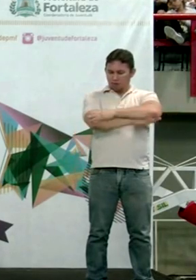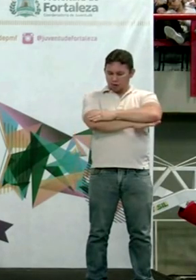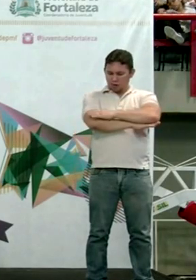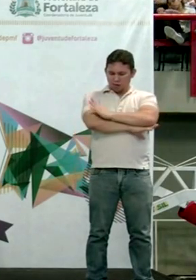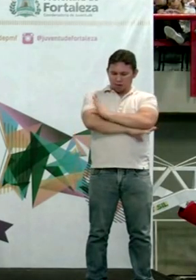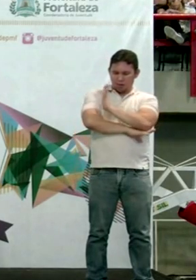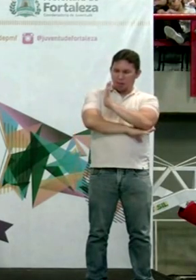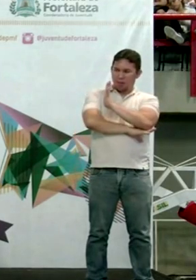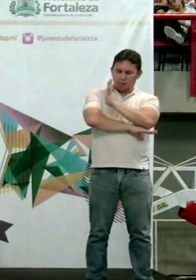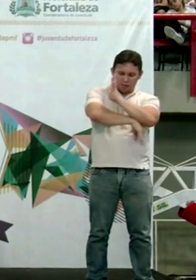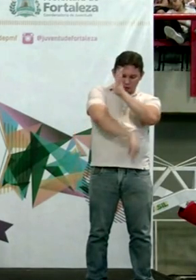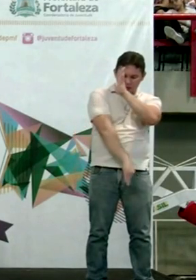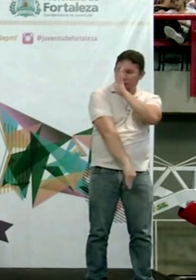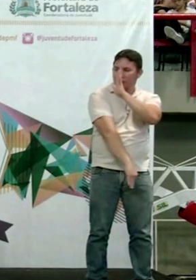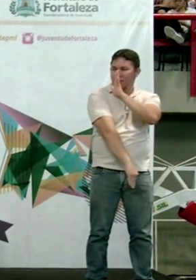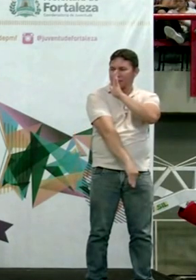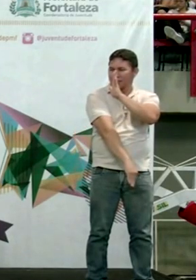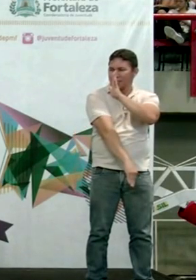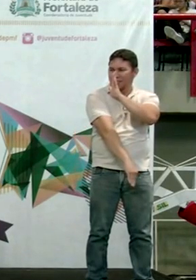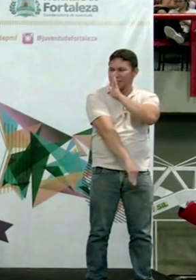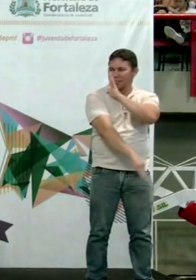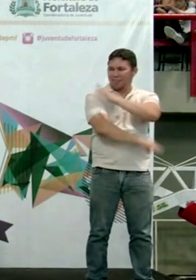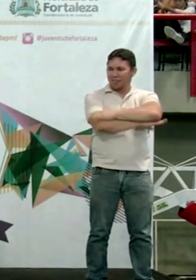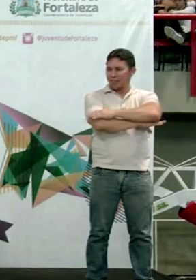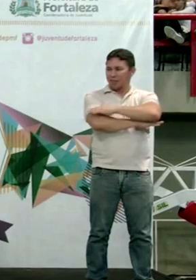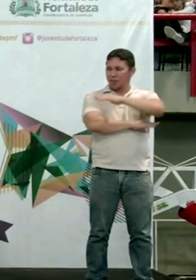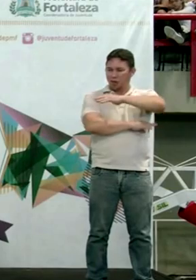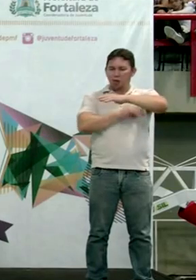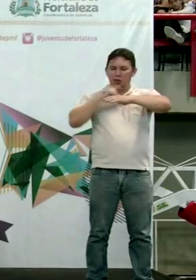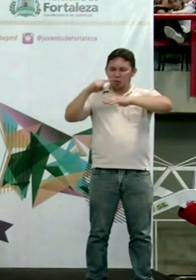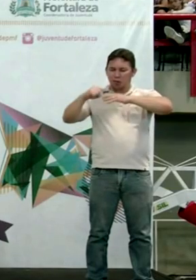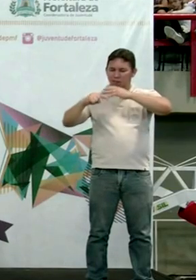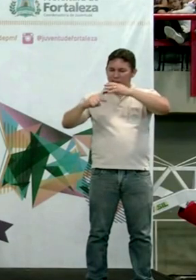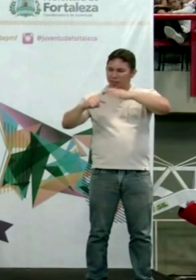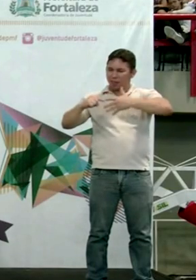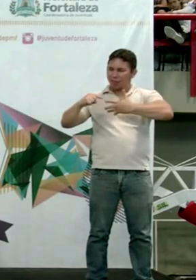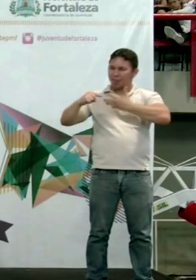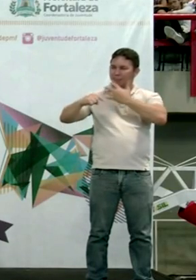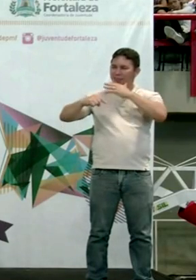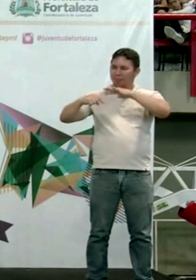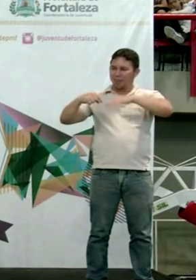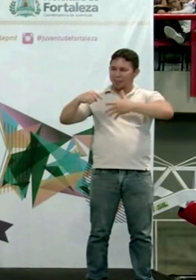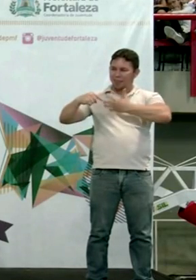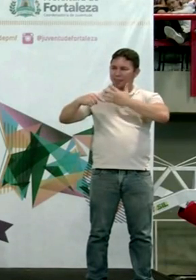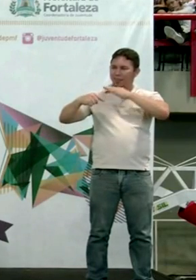carro, o resto, a raiz da terra? Não tem nada a ver. Porque agora ele está.